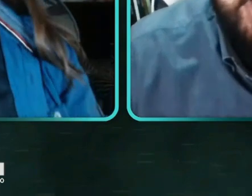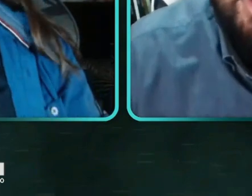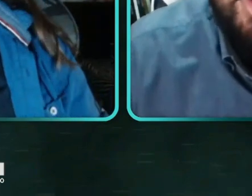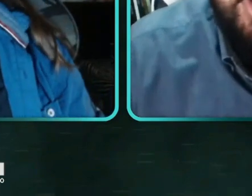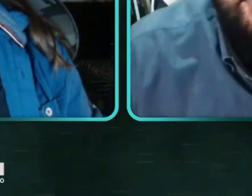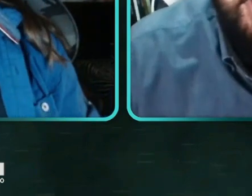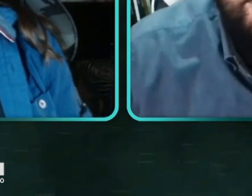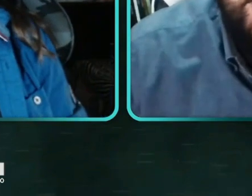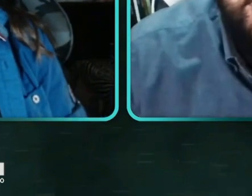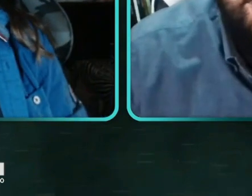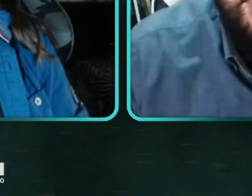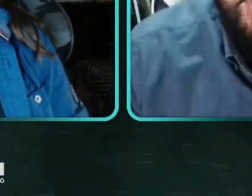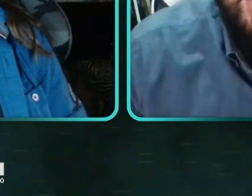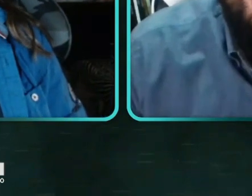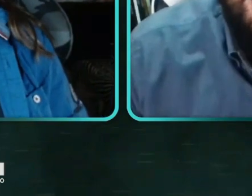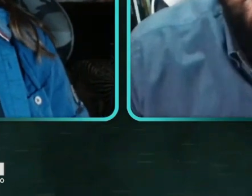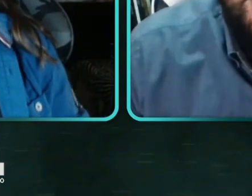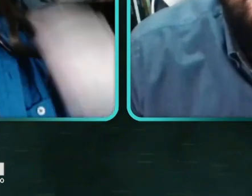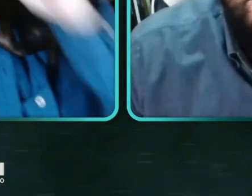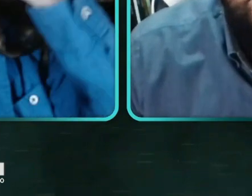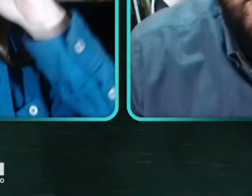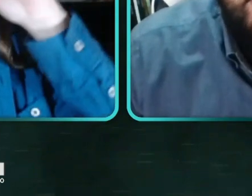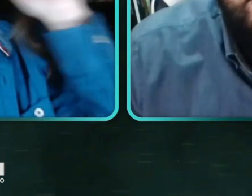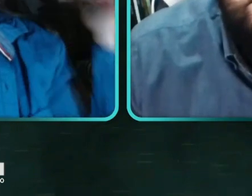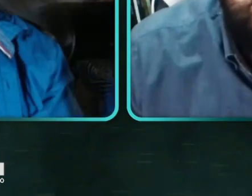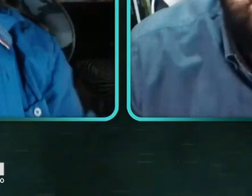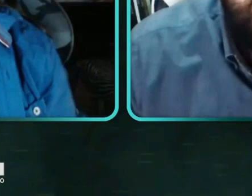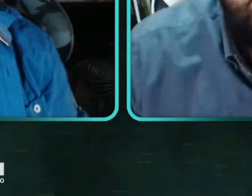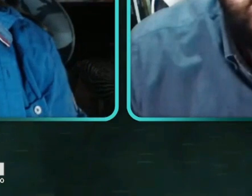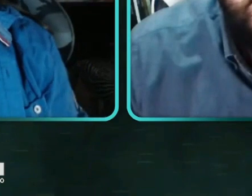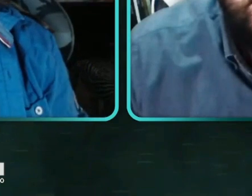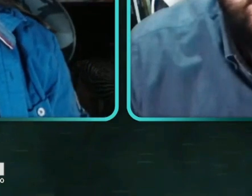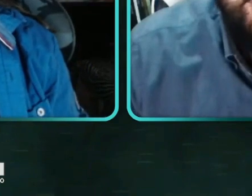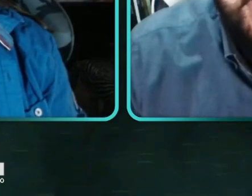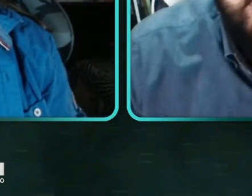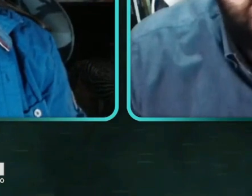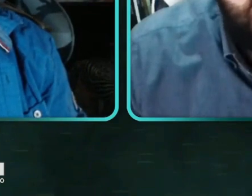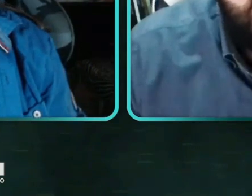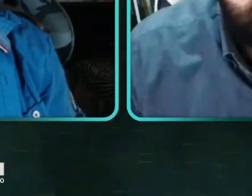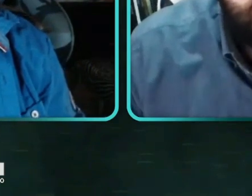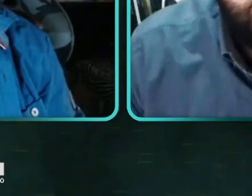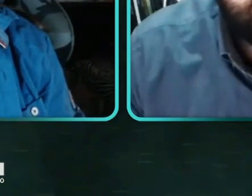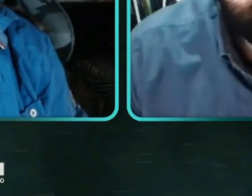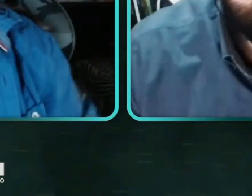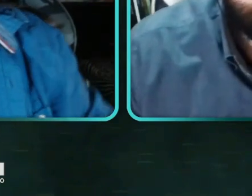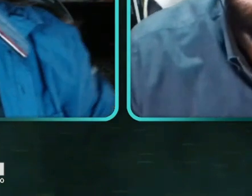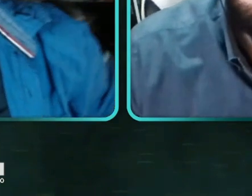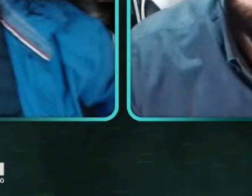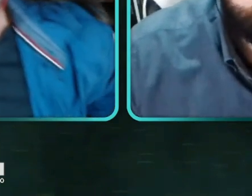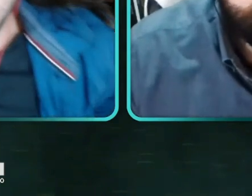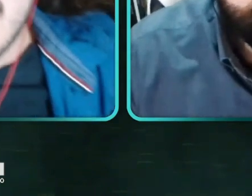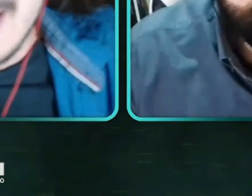juanfran Albert director del descubierto y me acompaña como siempre Adrián juste jefe de redacción qué tal Adrián